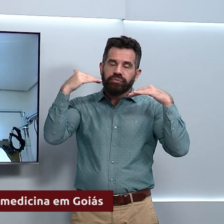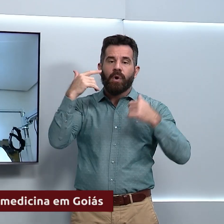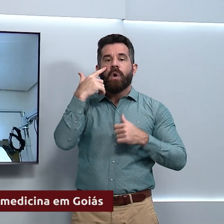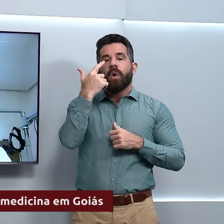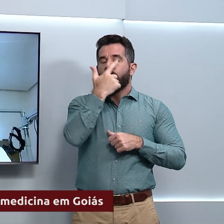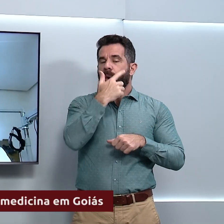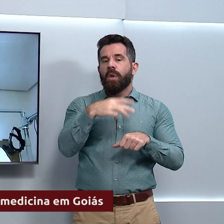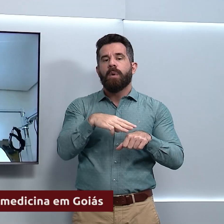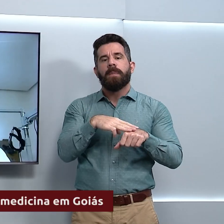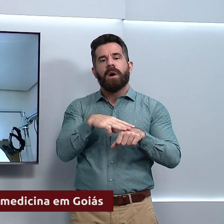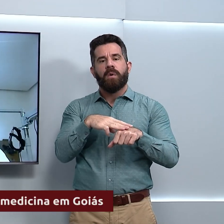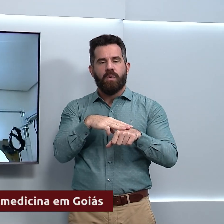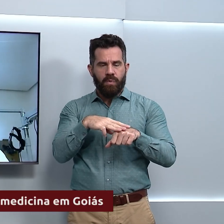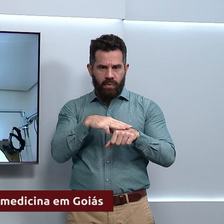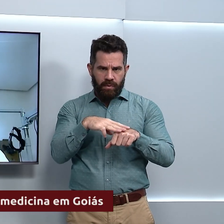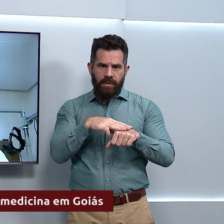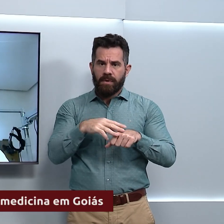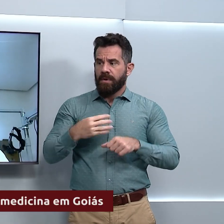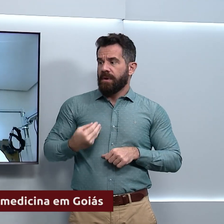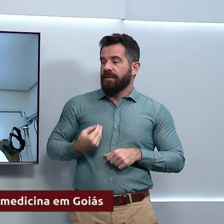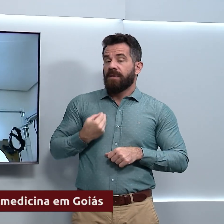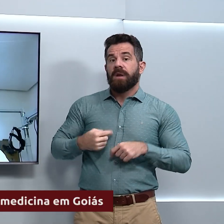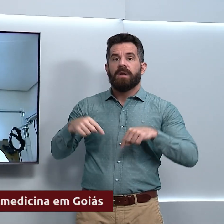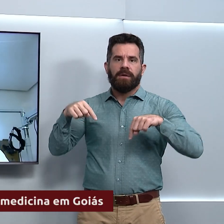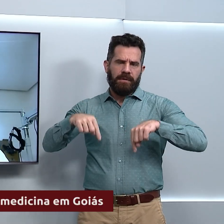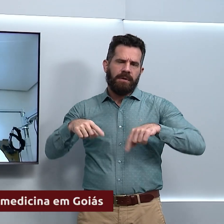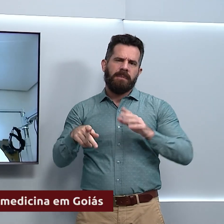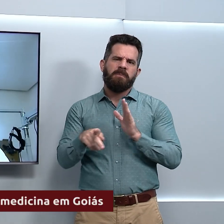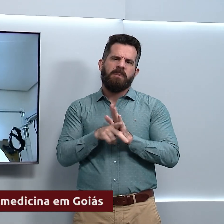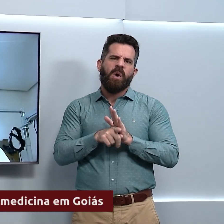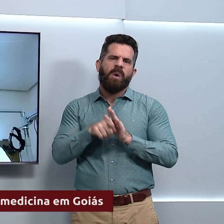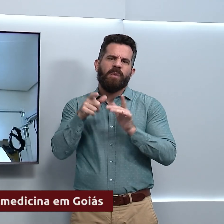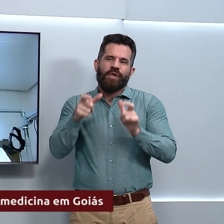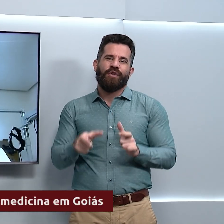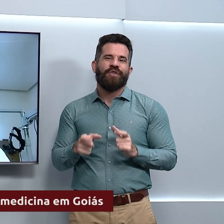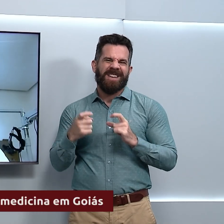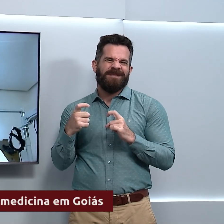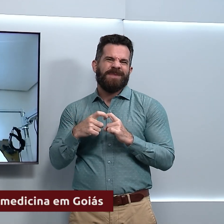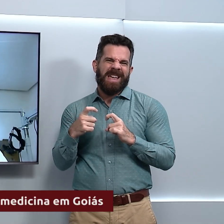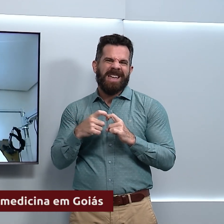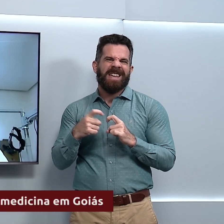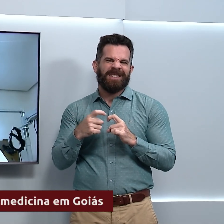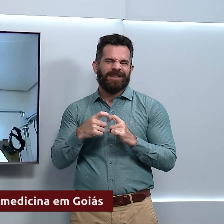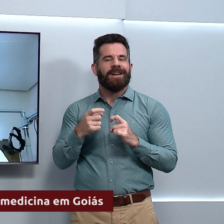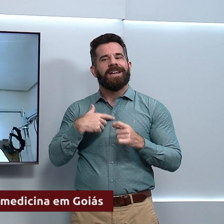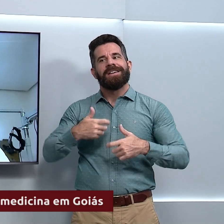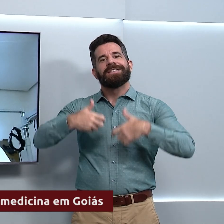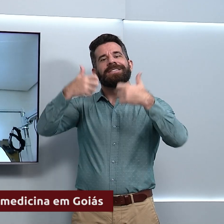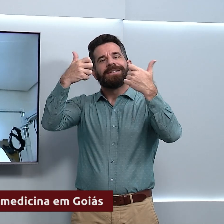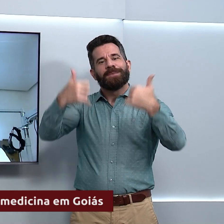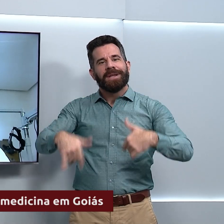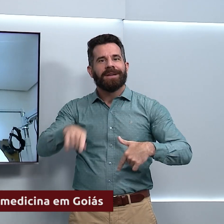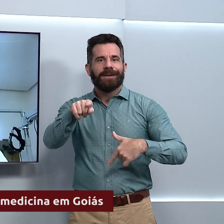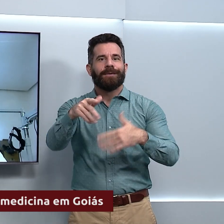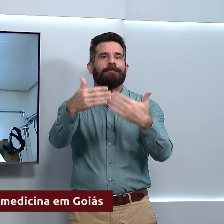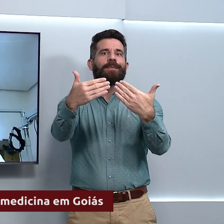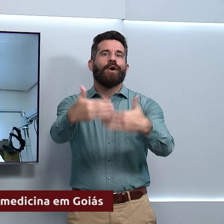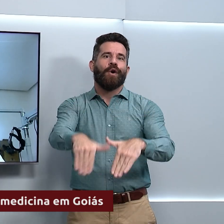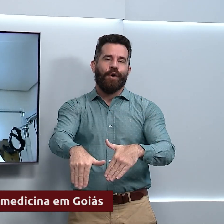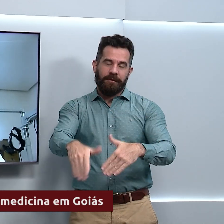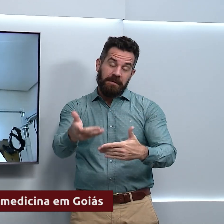olhos castanhos. Estou aqui na sala do meu consultório para poder falar com vocês sobre esse tema aí do ENAMED. Estou à